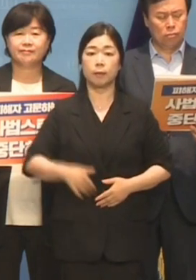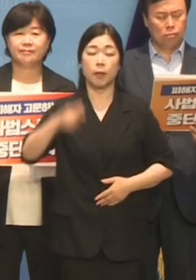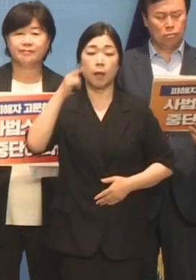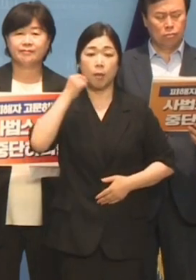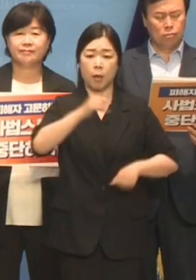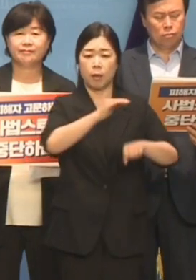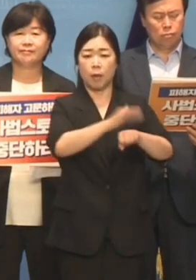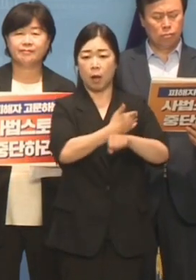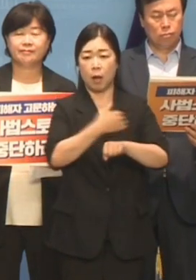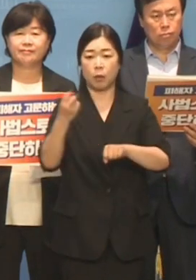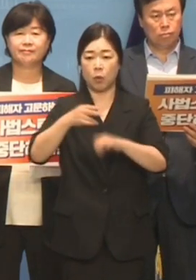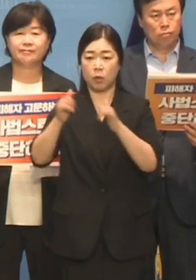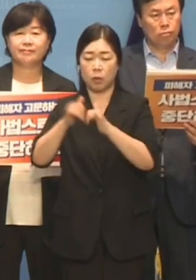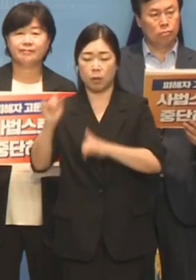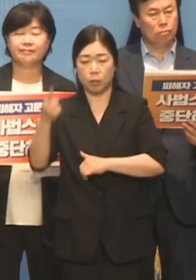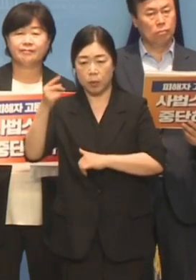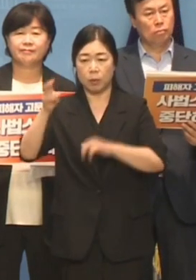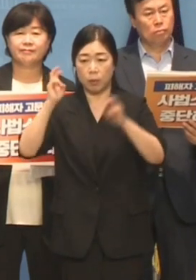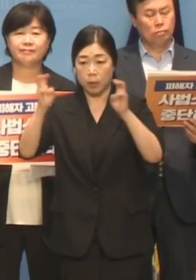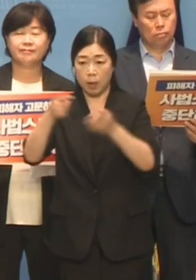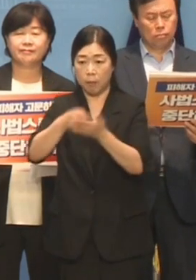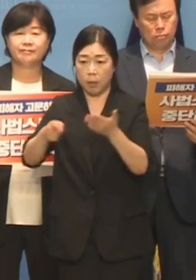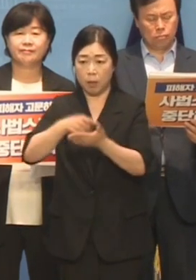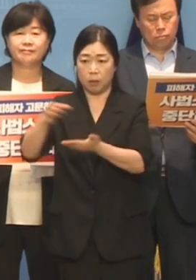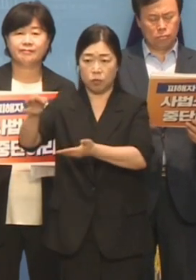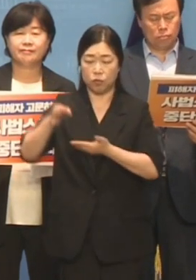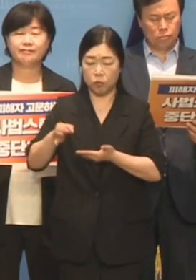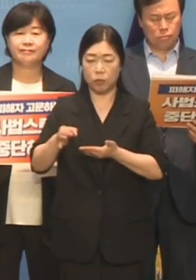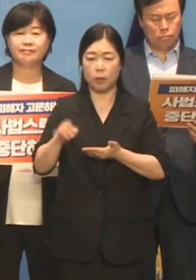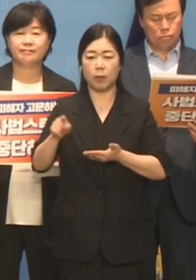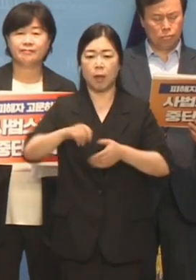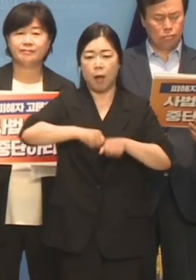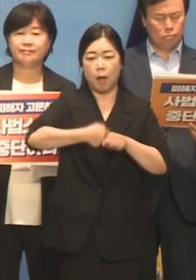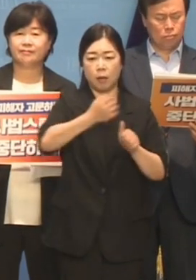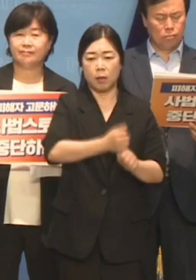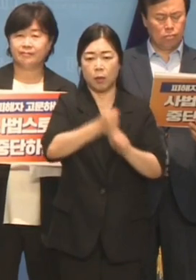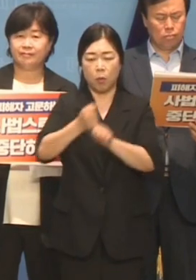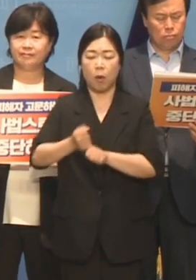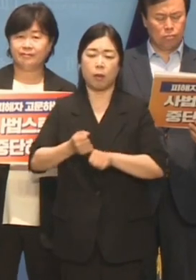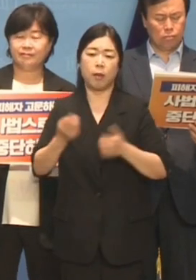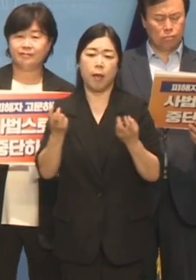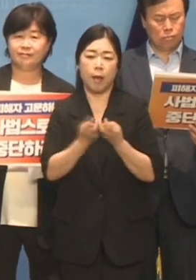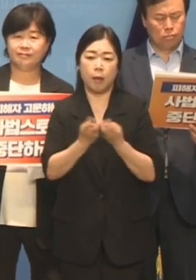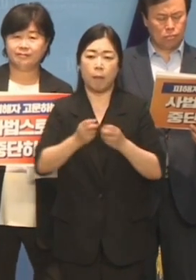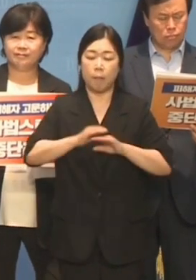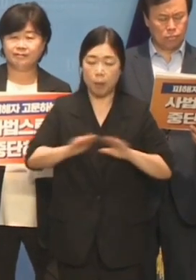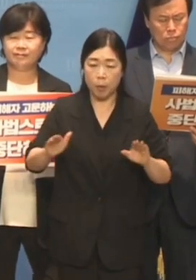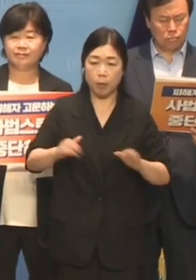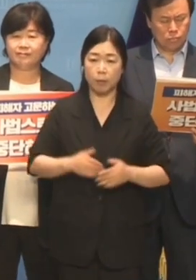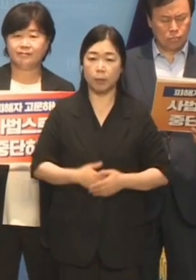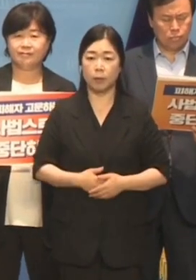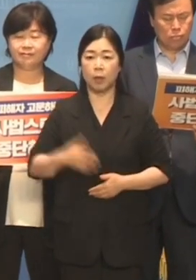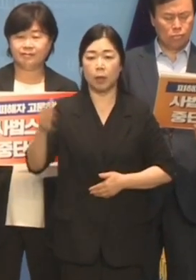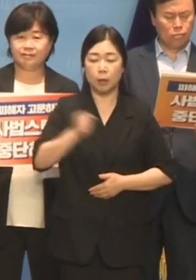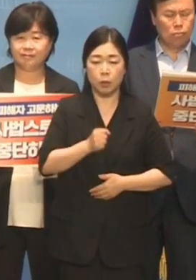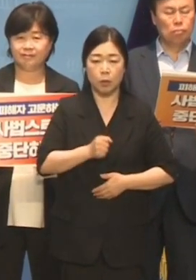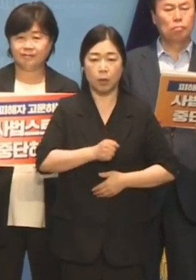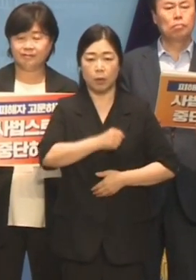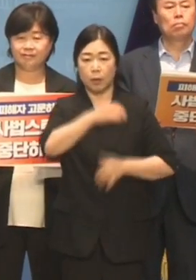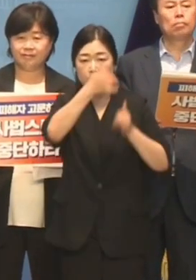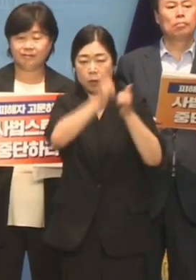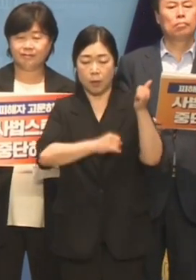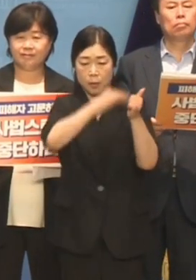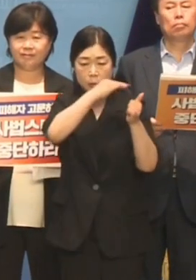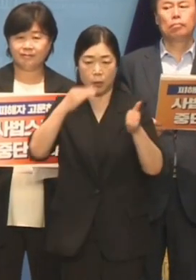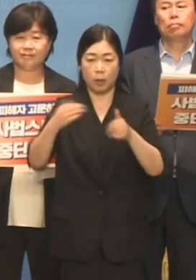일본의 사과와 전범기업의 배상이라는 유일한 강제동원 해법을 통해 사법 정의와 역사 정의를